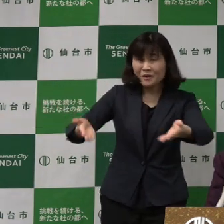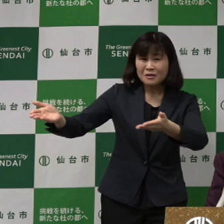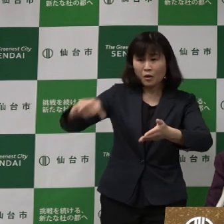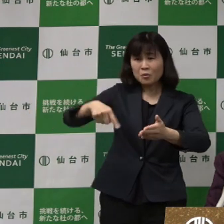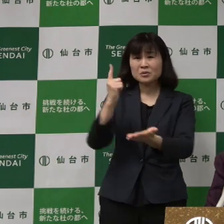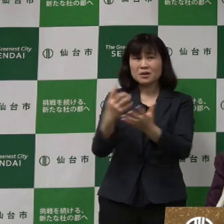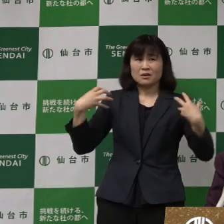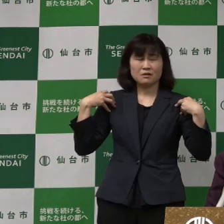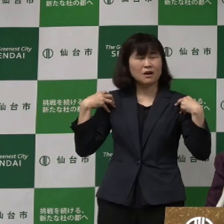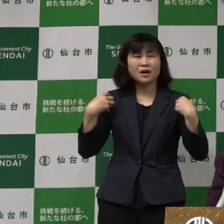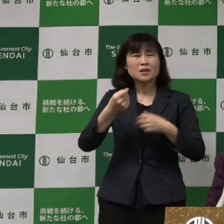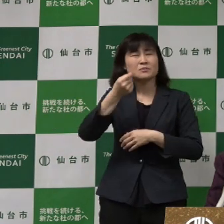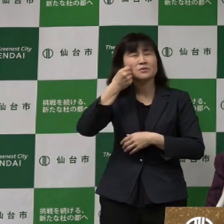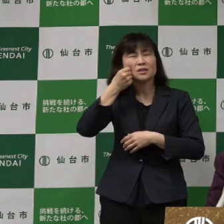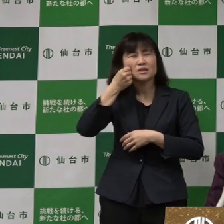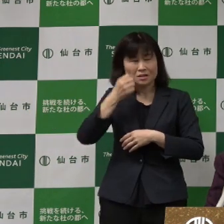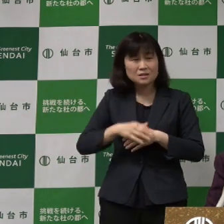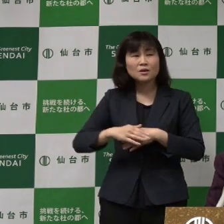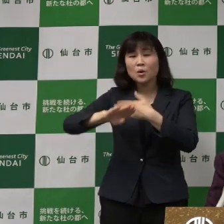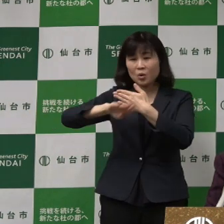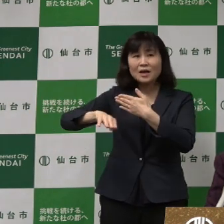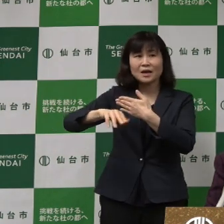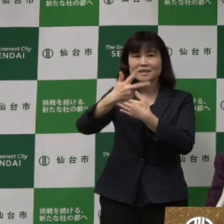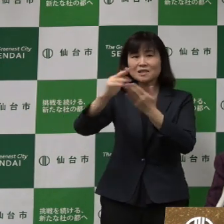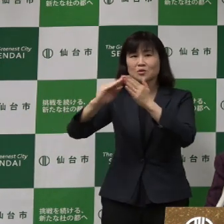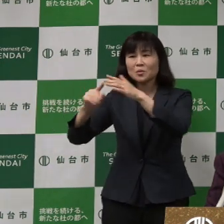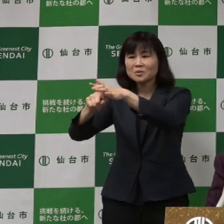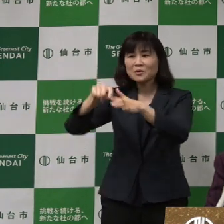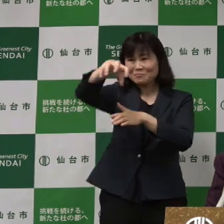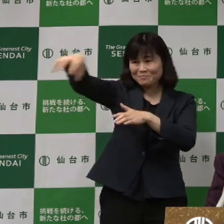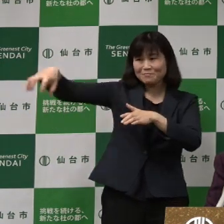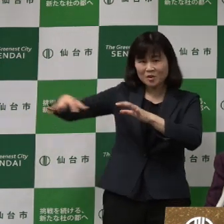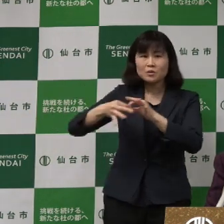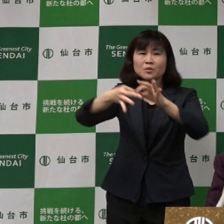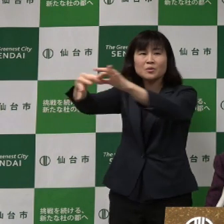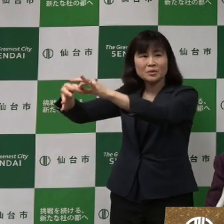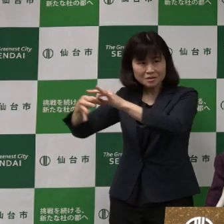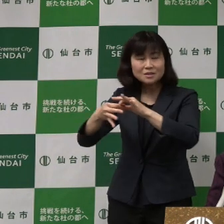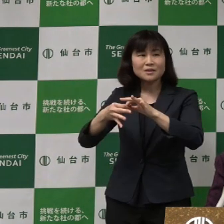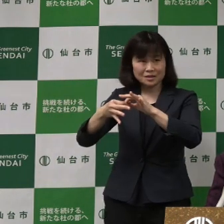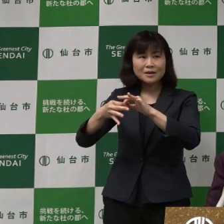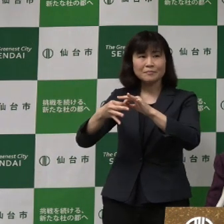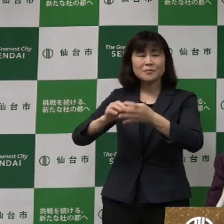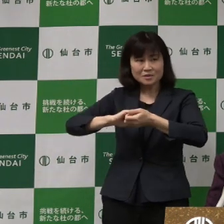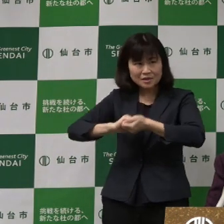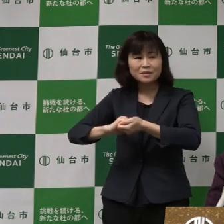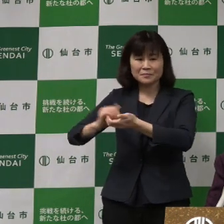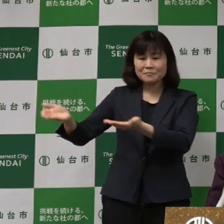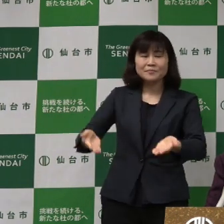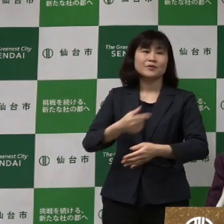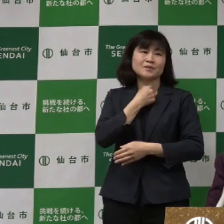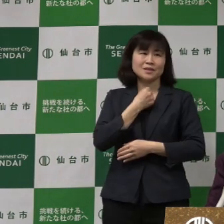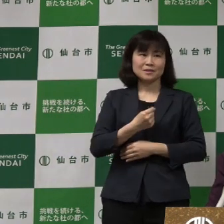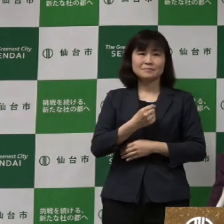でもさまざまな取り組みが進められると思いますけれども、協力し合いながら受け入れ可能な方々は受け入れたいと思います